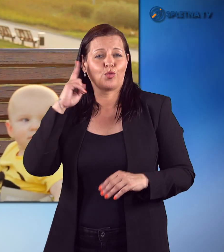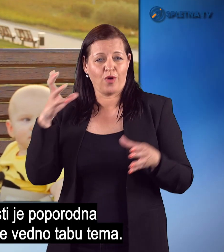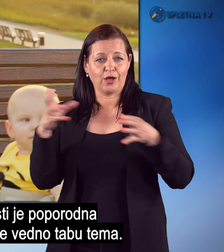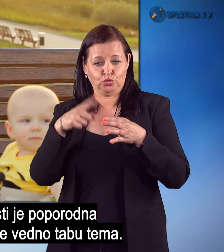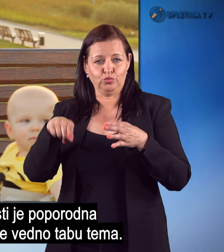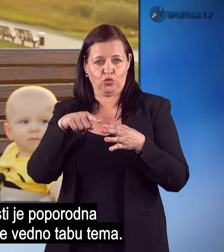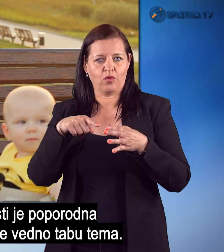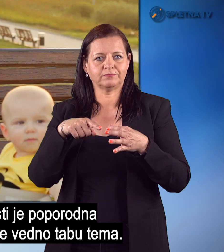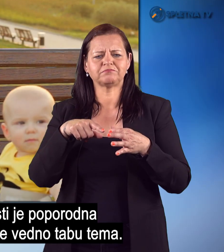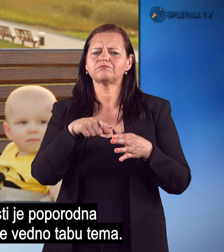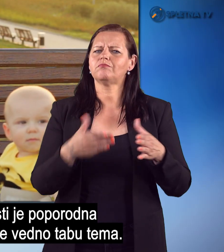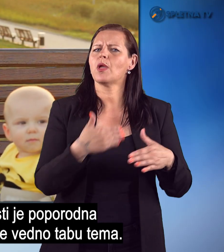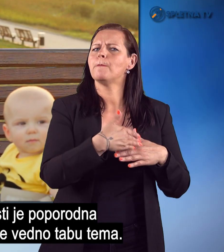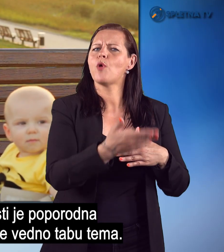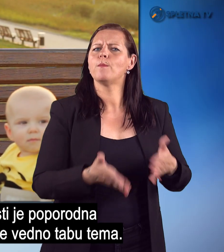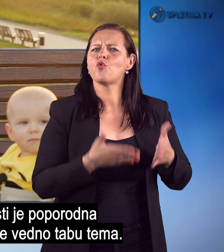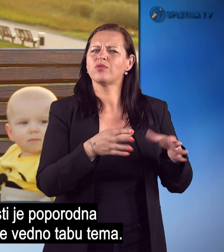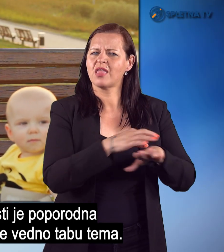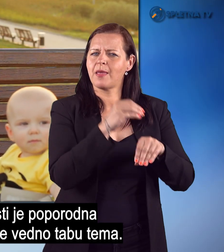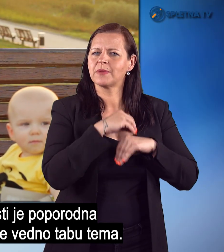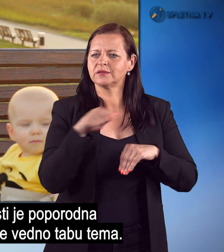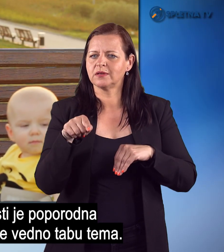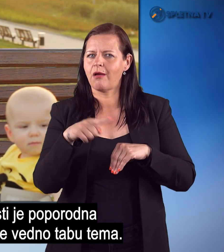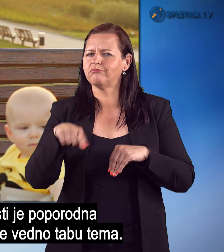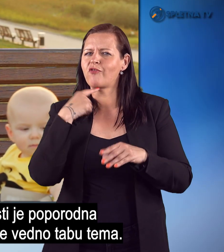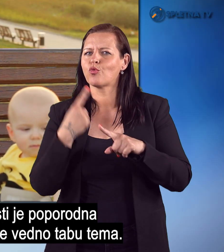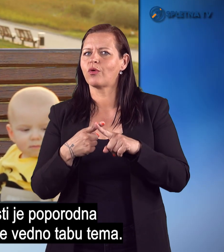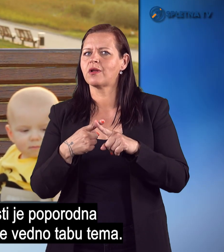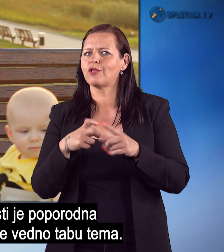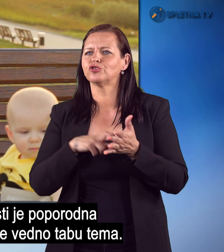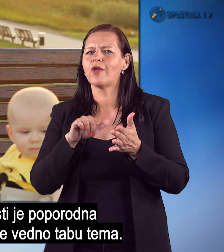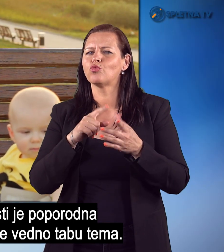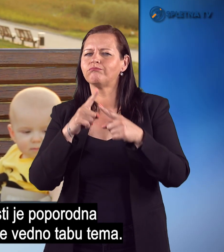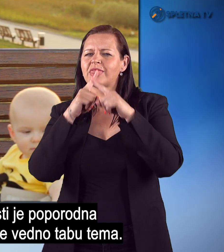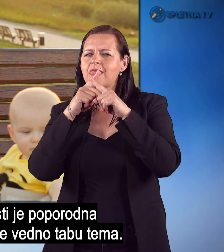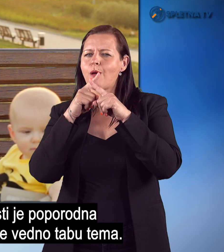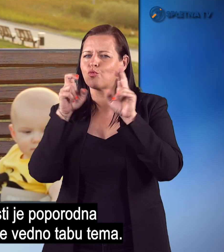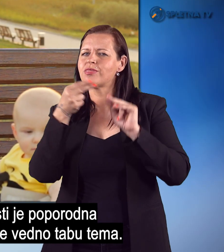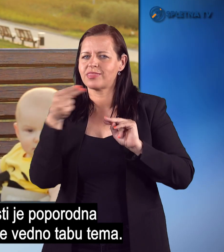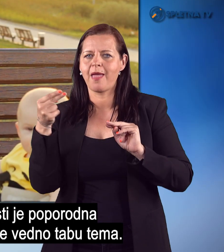V gluhi skupnosti je pa porodna depresija pogosto še vedno tabu tema.